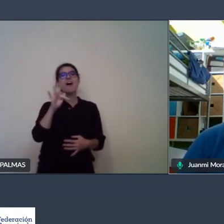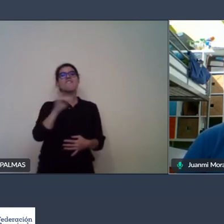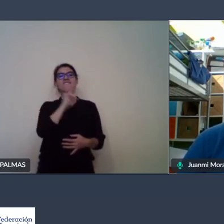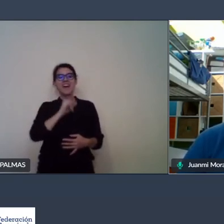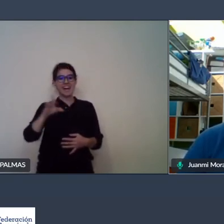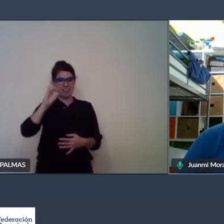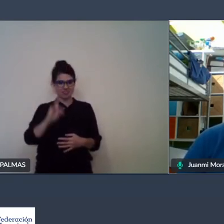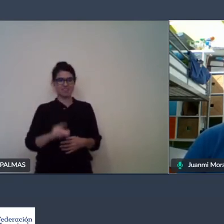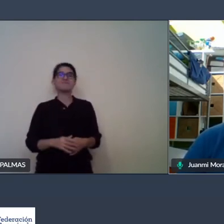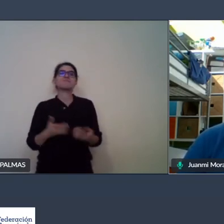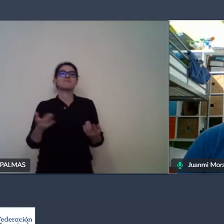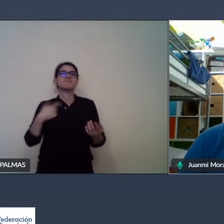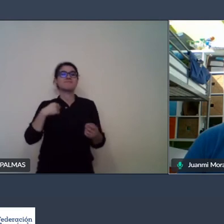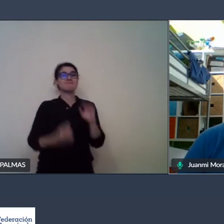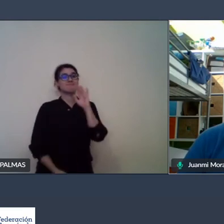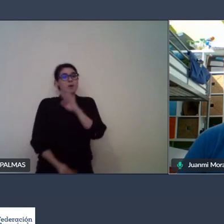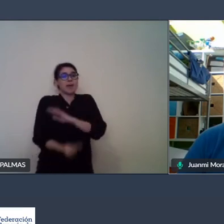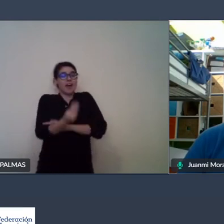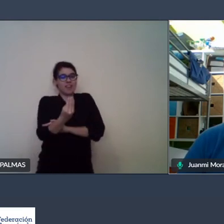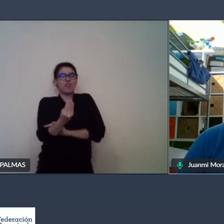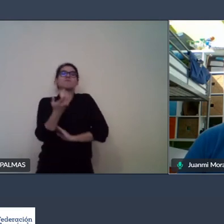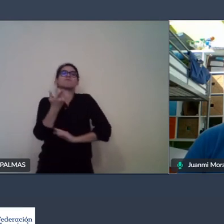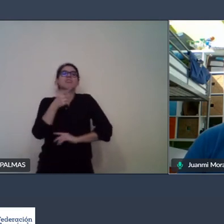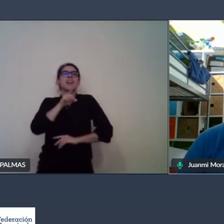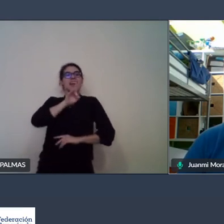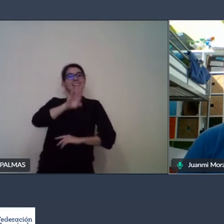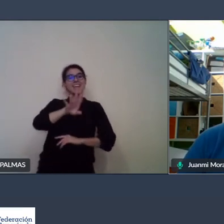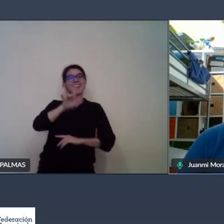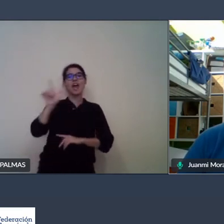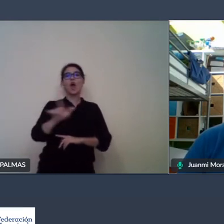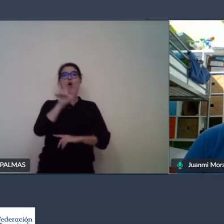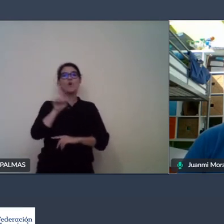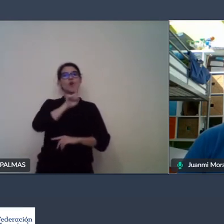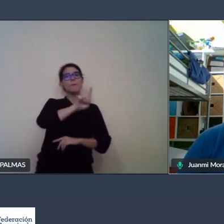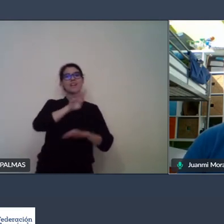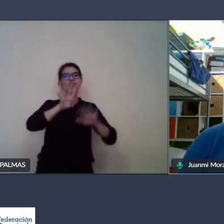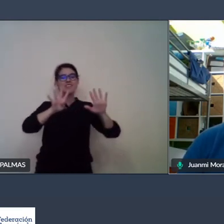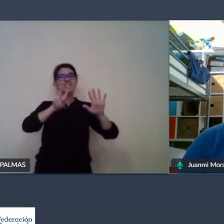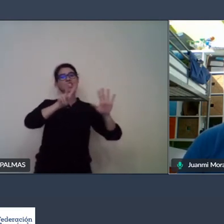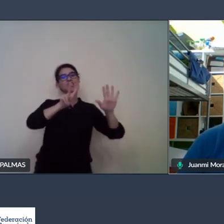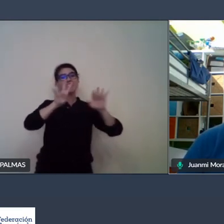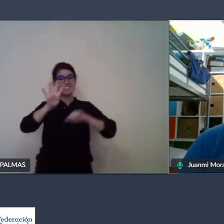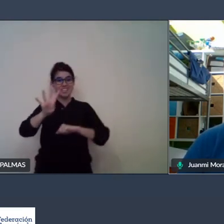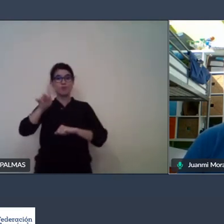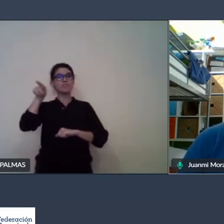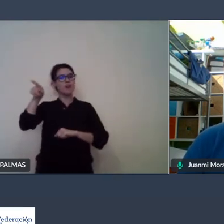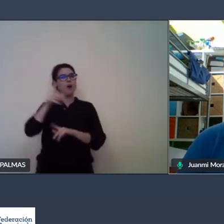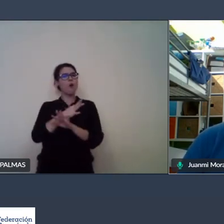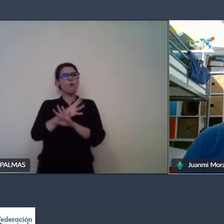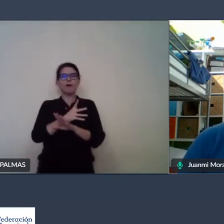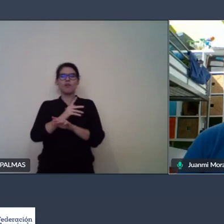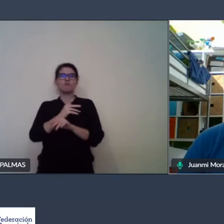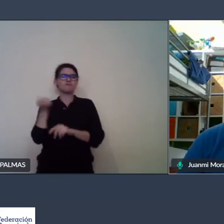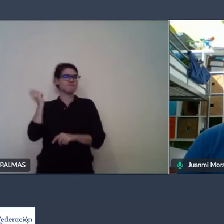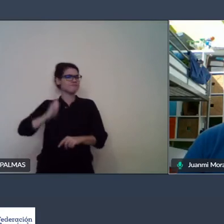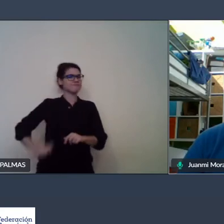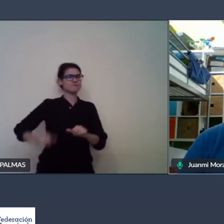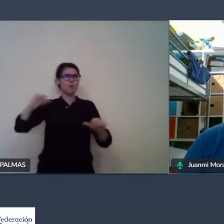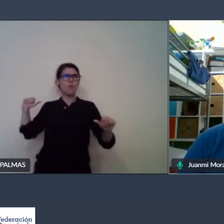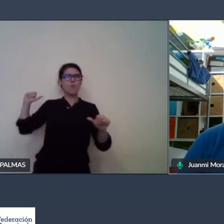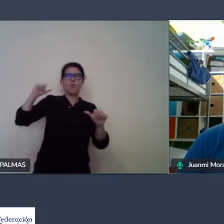de julio del 1974. Ha sido jugador profesional con una dilatada carrera. Bueno, ha